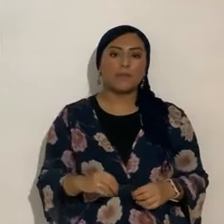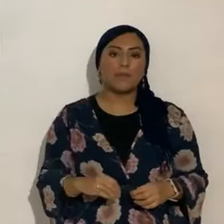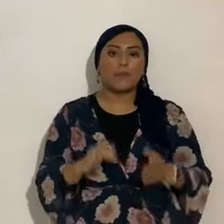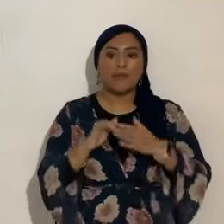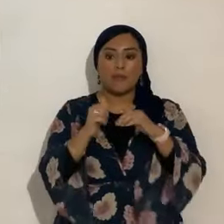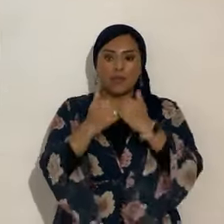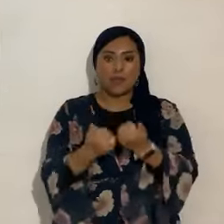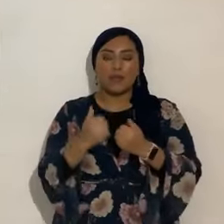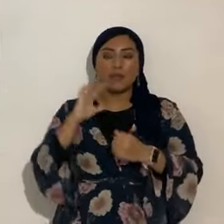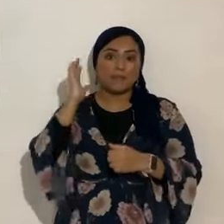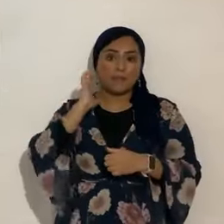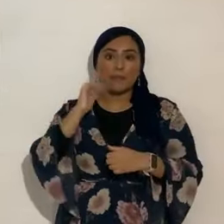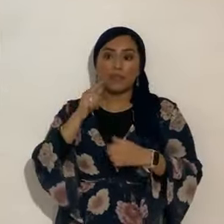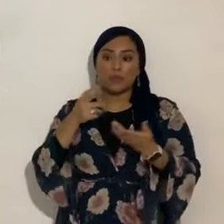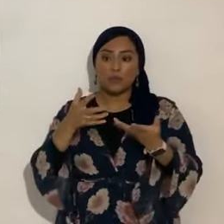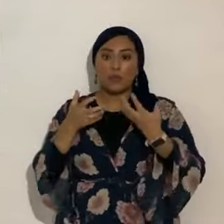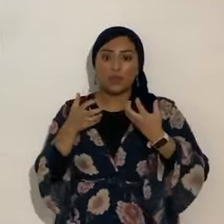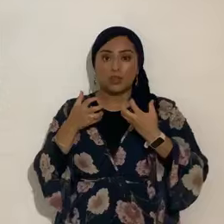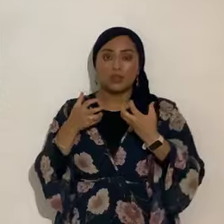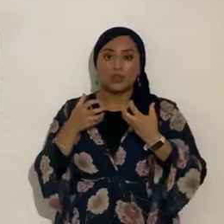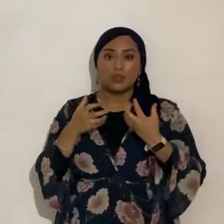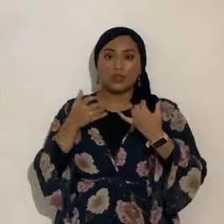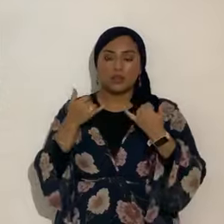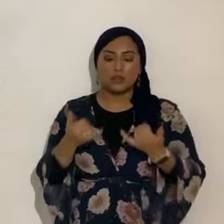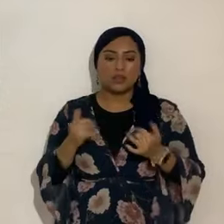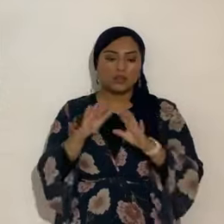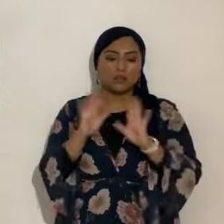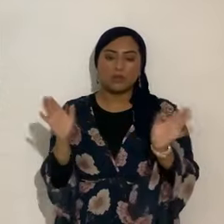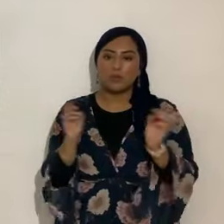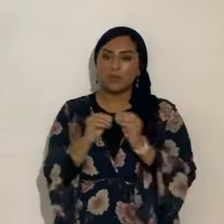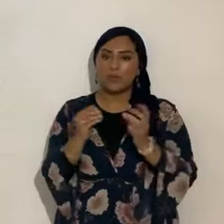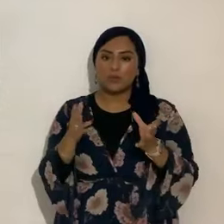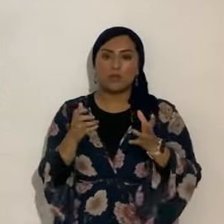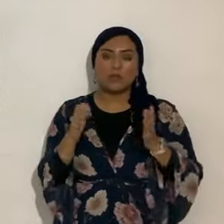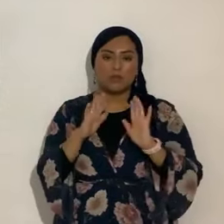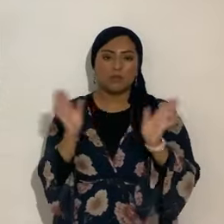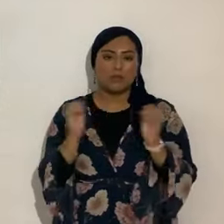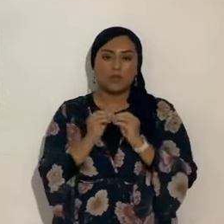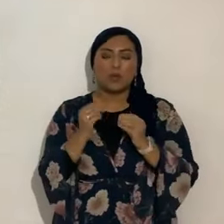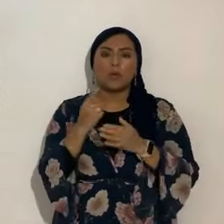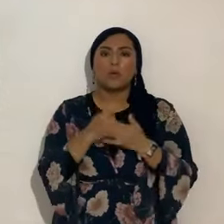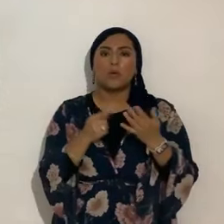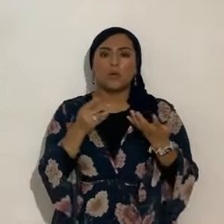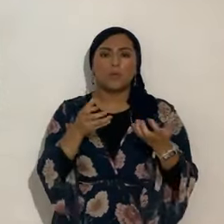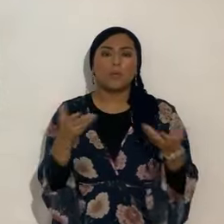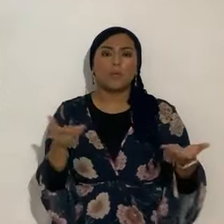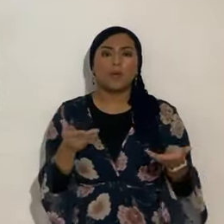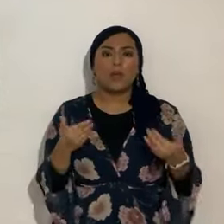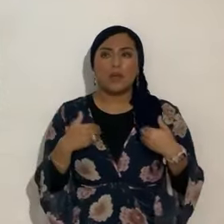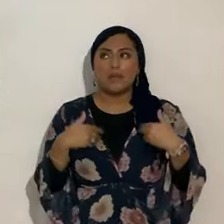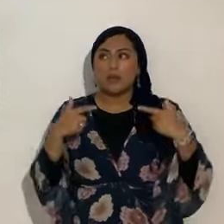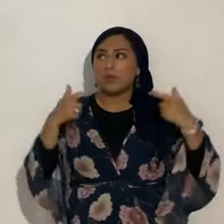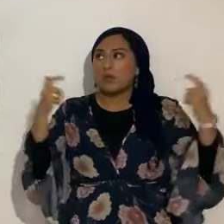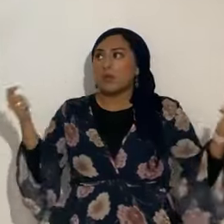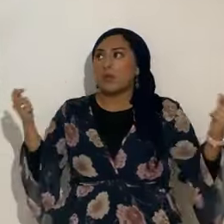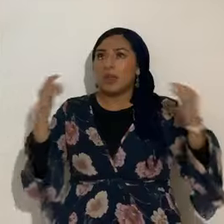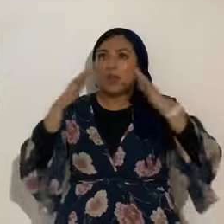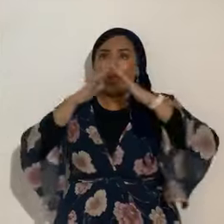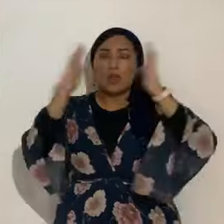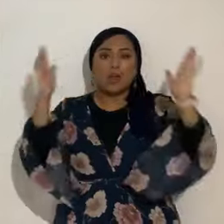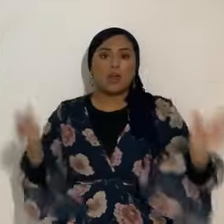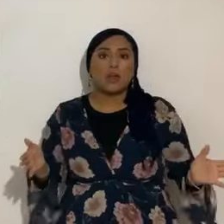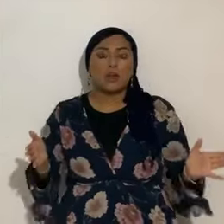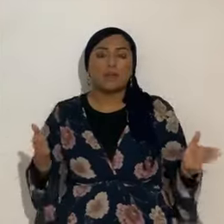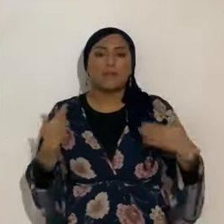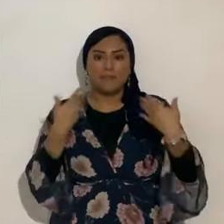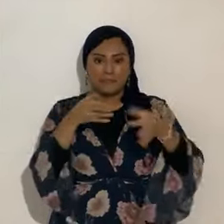así lo que una vez deseaste, ya no lo deseas más. ¿Qué deseabas? Tener una casa grande. Y